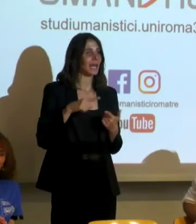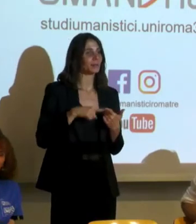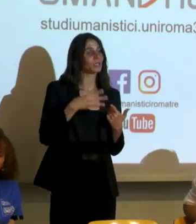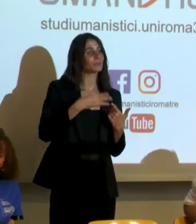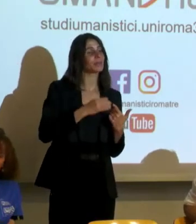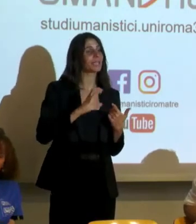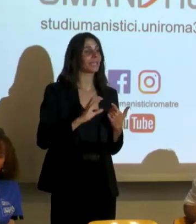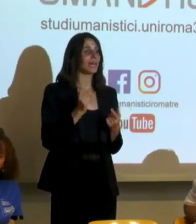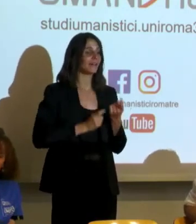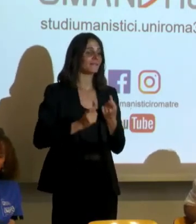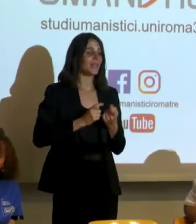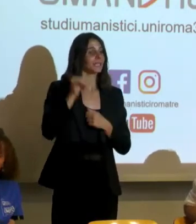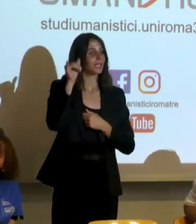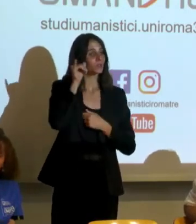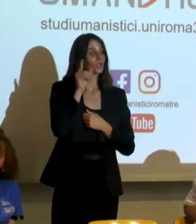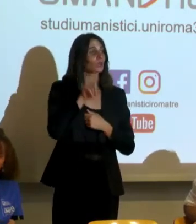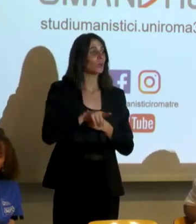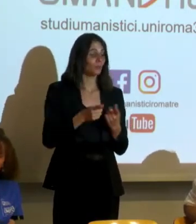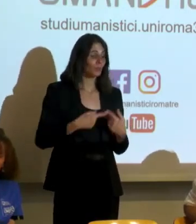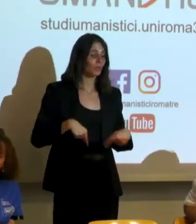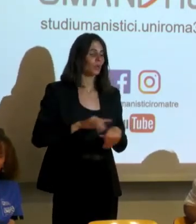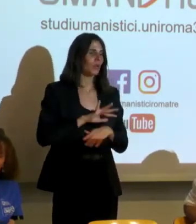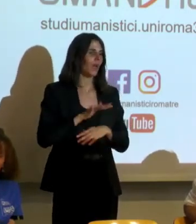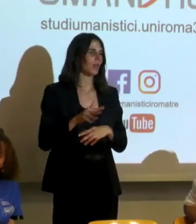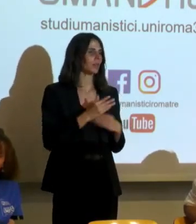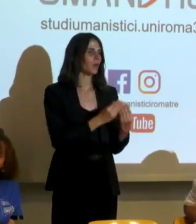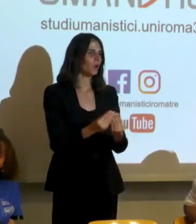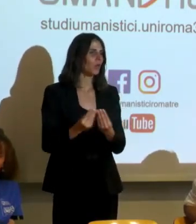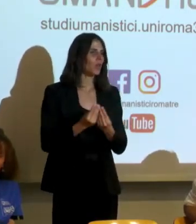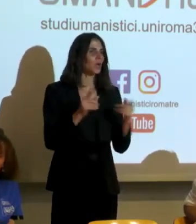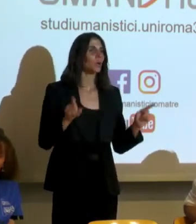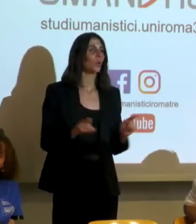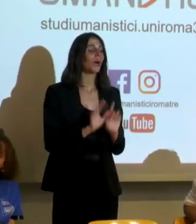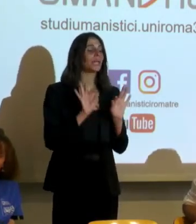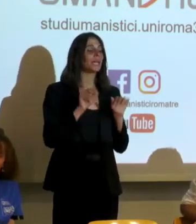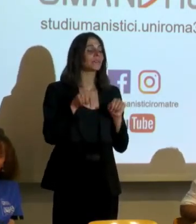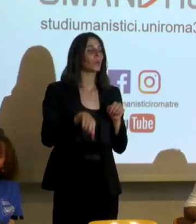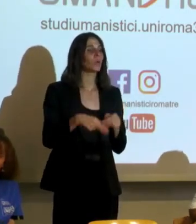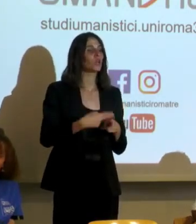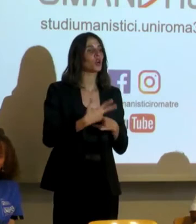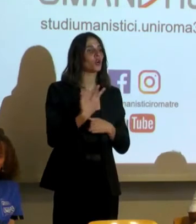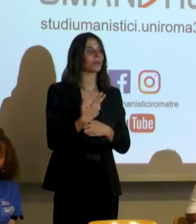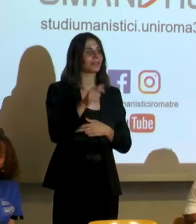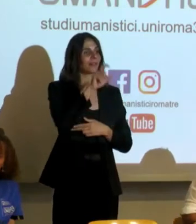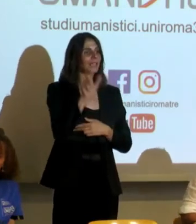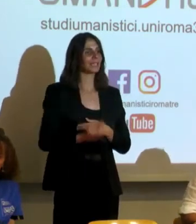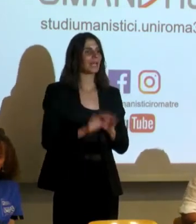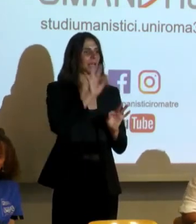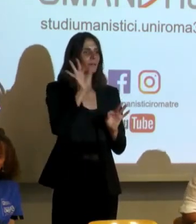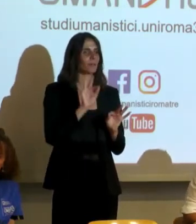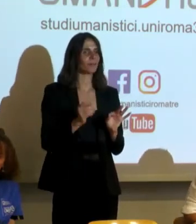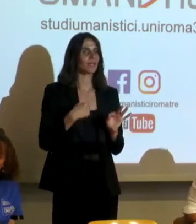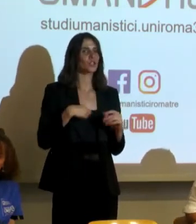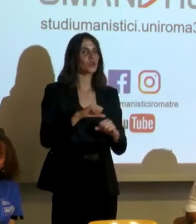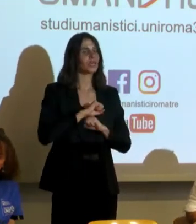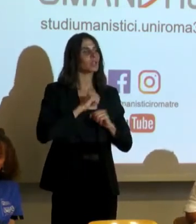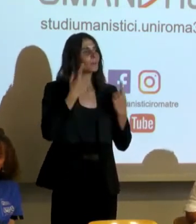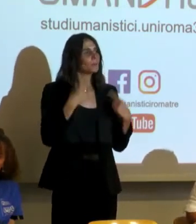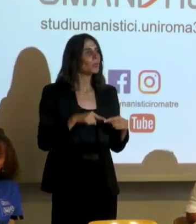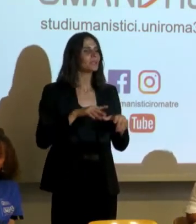da Torino, e come noi anche tanti altri colleghi sono arrivati a Roma 3 da parti diverse dell'Italia. Io credo che questa